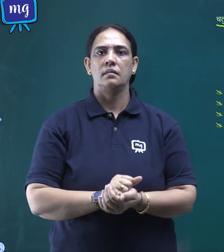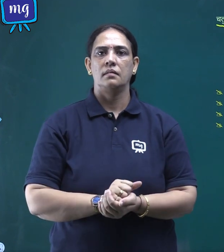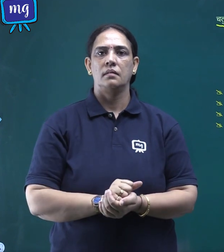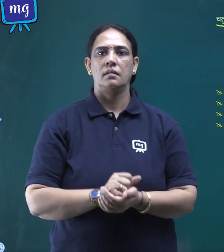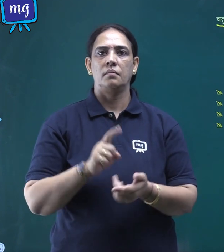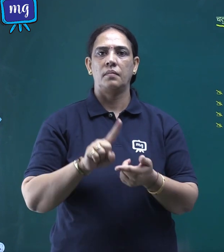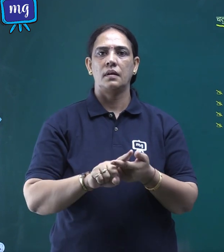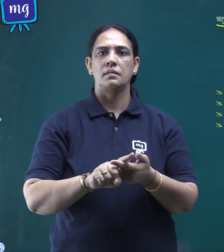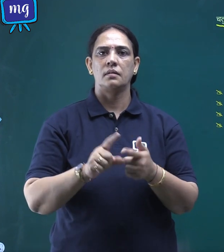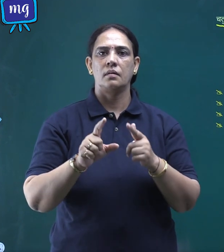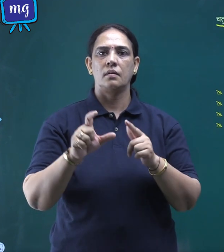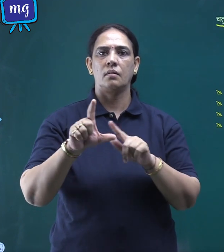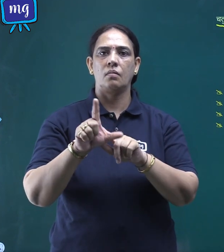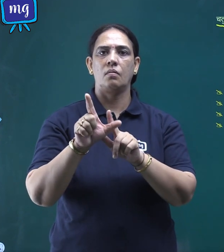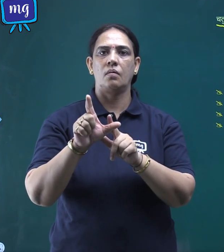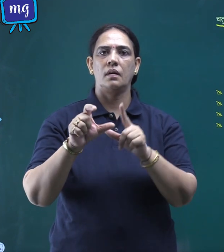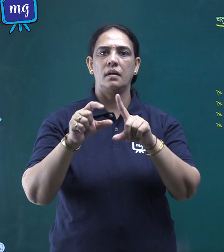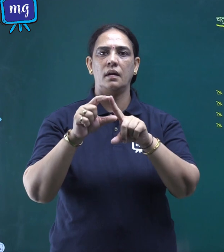प्लस कोण डी